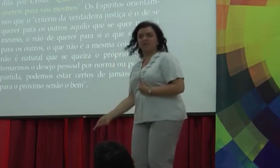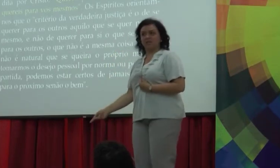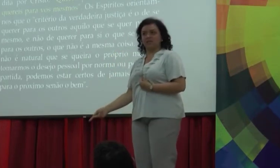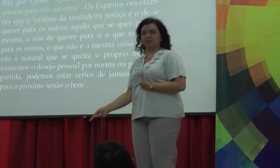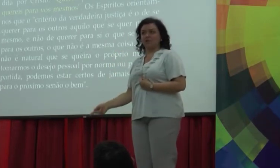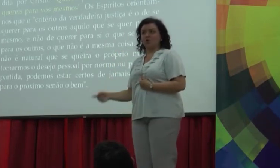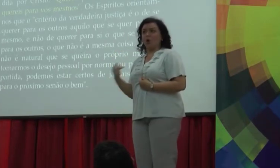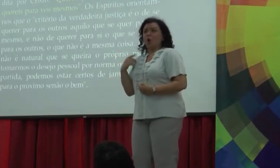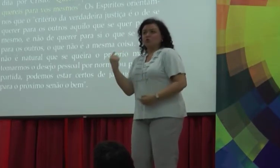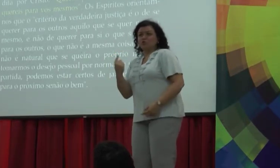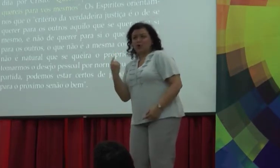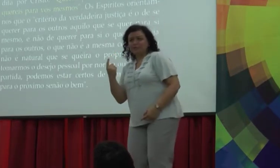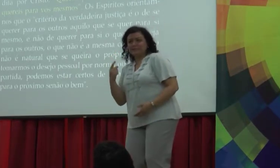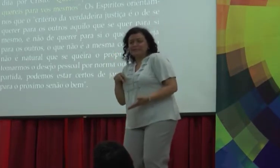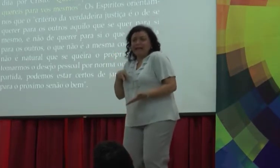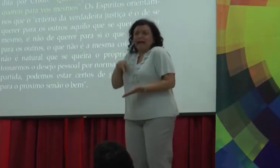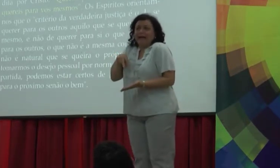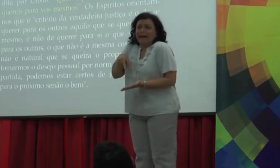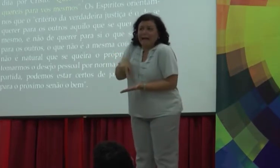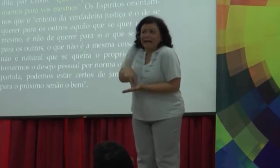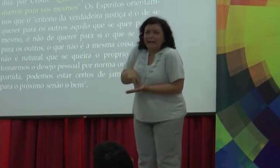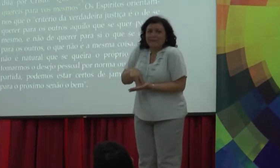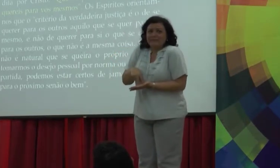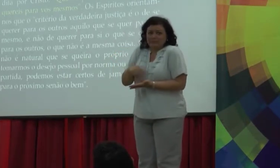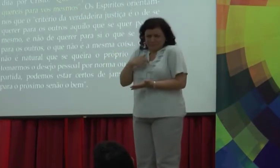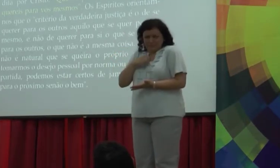E o outro não quer, e o outro não me ajuda?